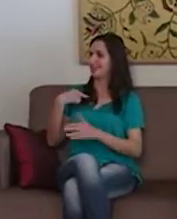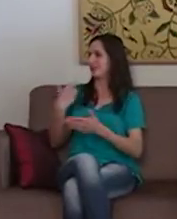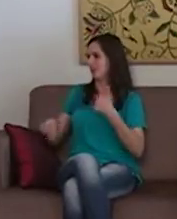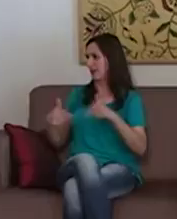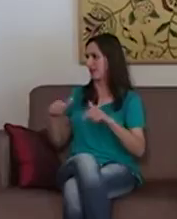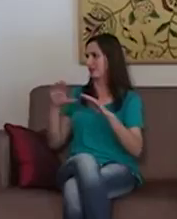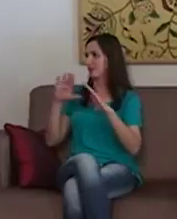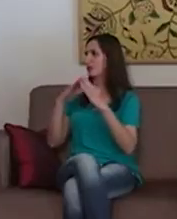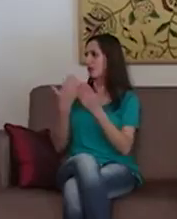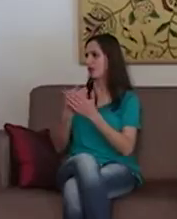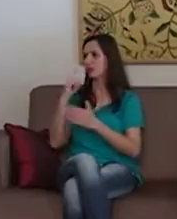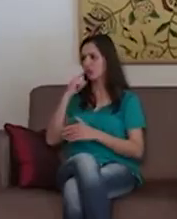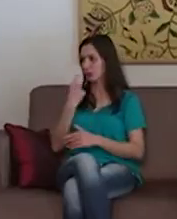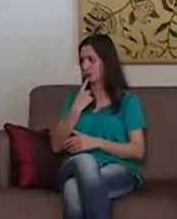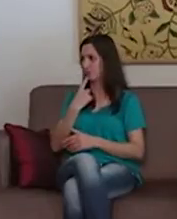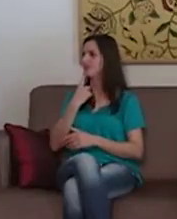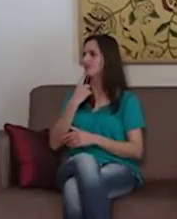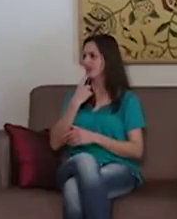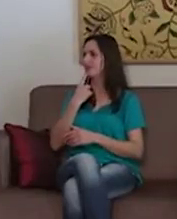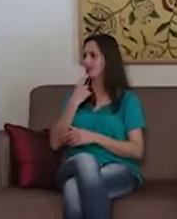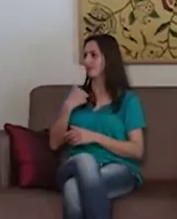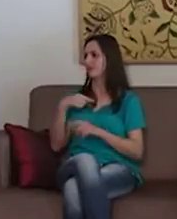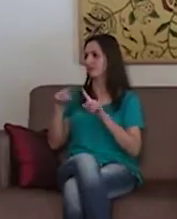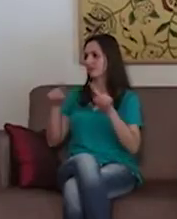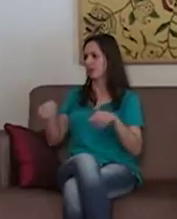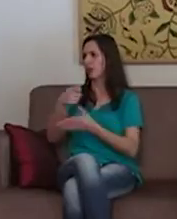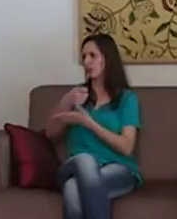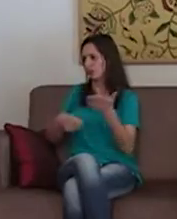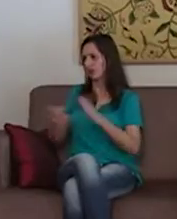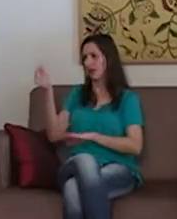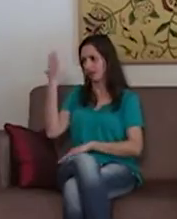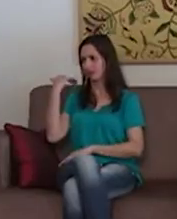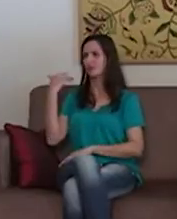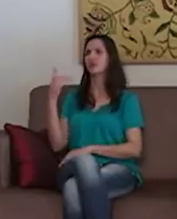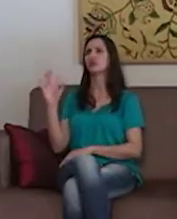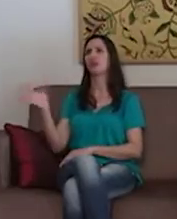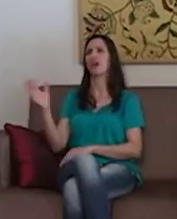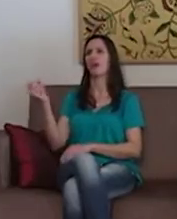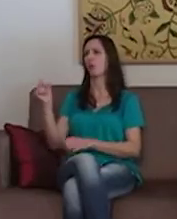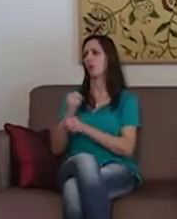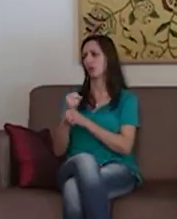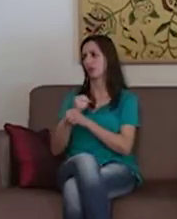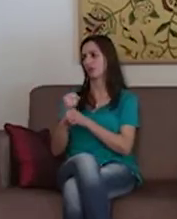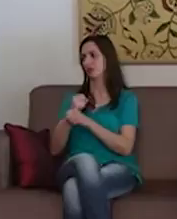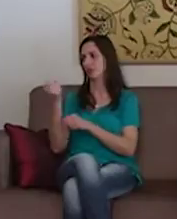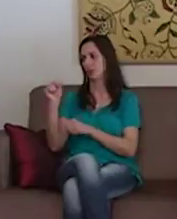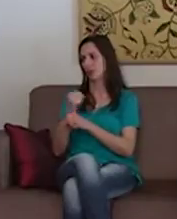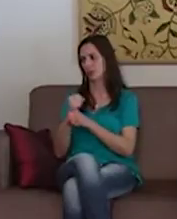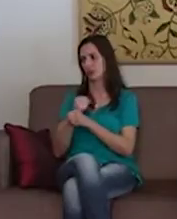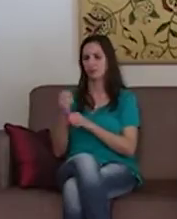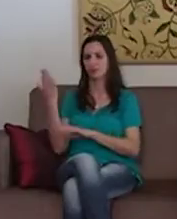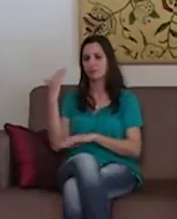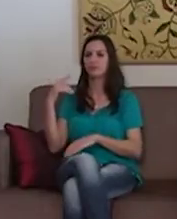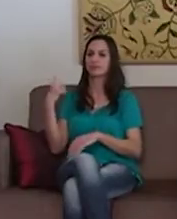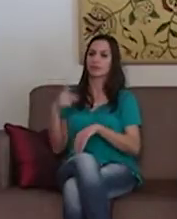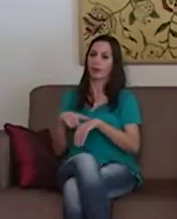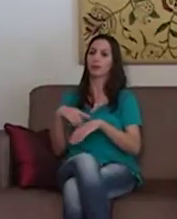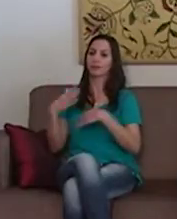Então, em 2002, eu comecei a obter informações, porque eu trabalhava numa escola para surdos. Eu era funcionária concursada há